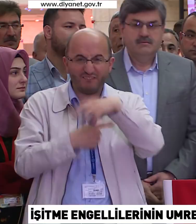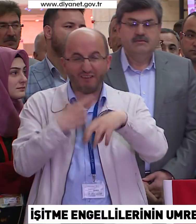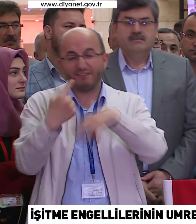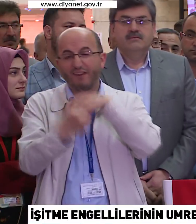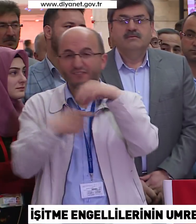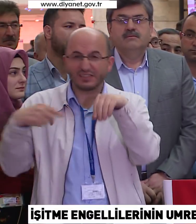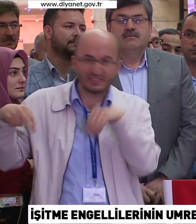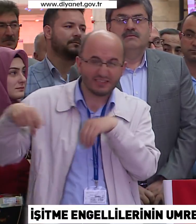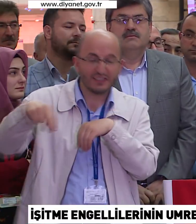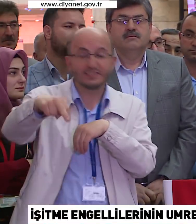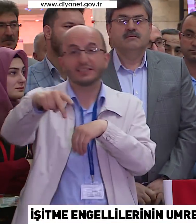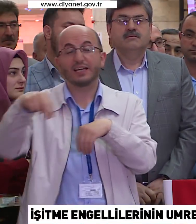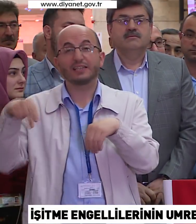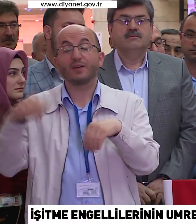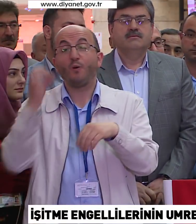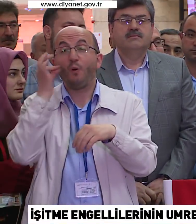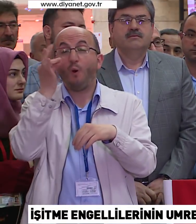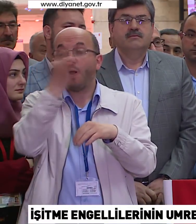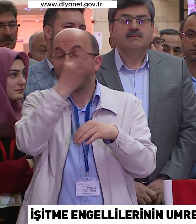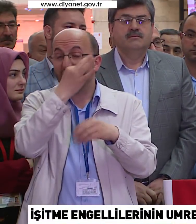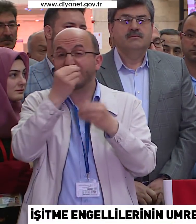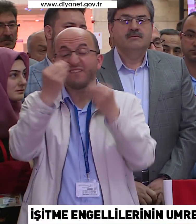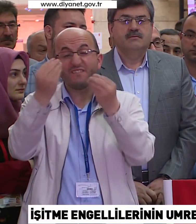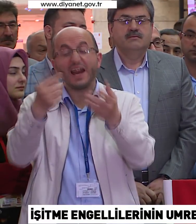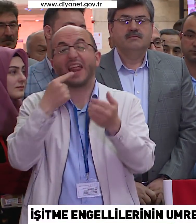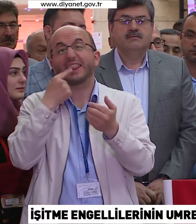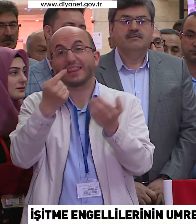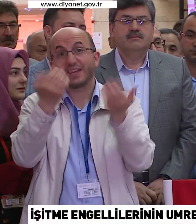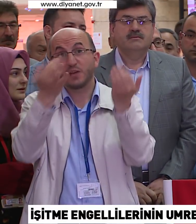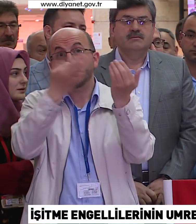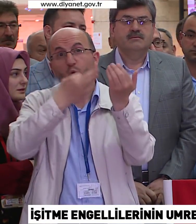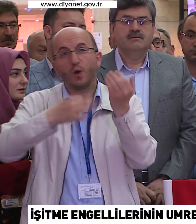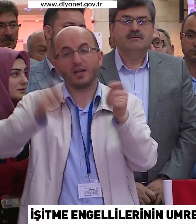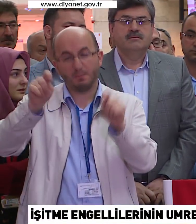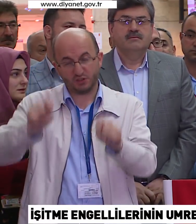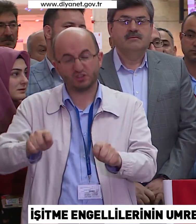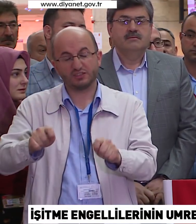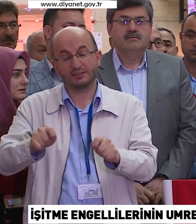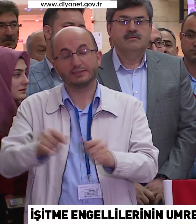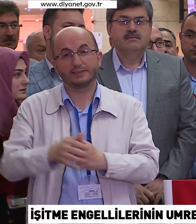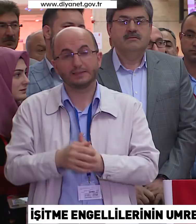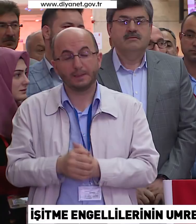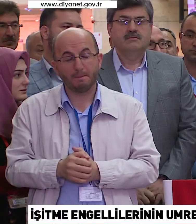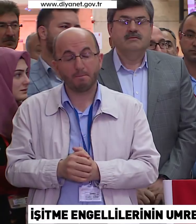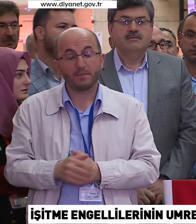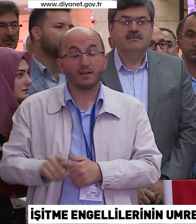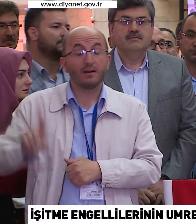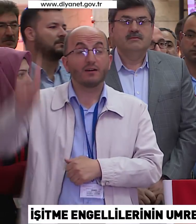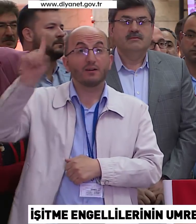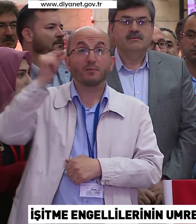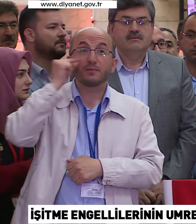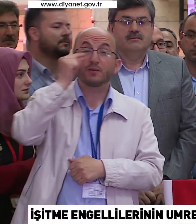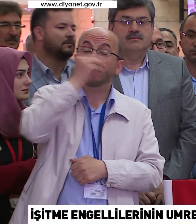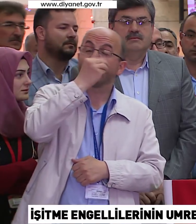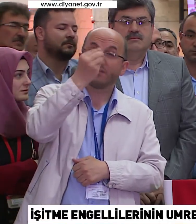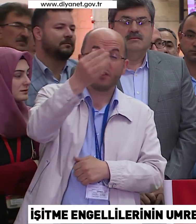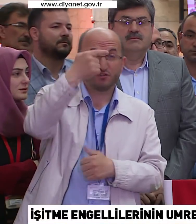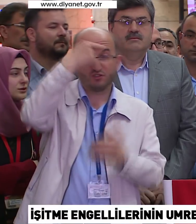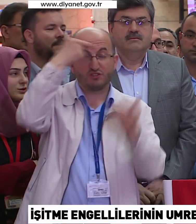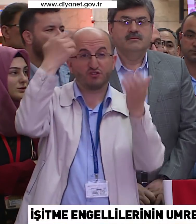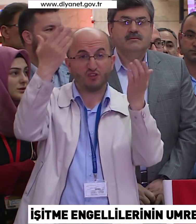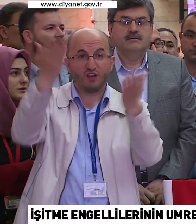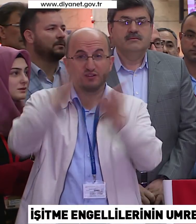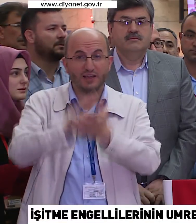bu sa'yı kolay eyle diye dua edeceksiniz. Rabbim de kolaylaştıracak